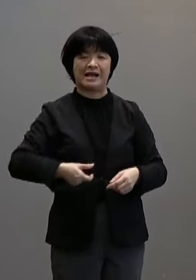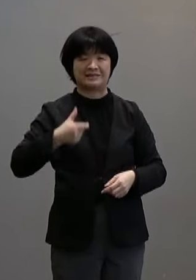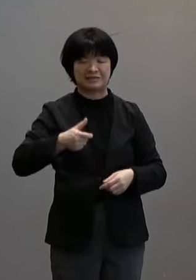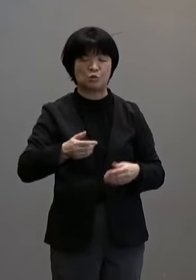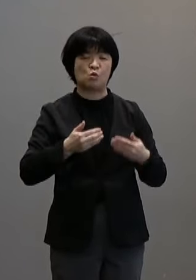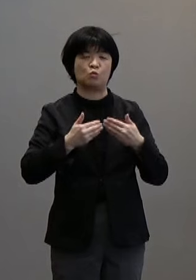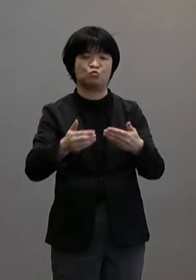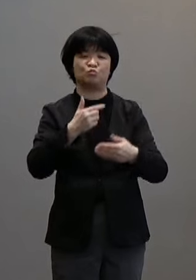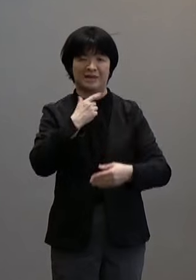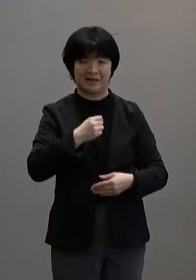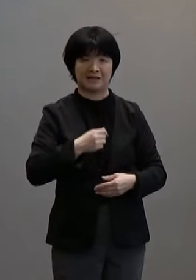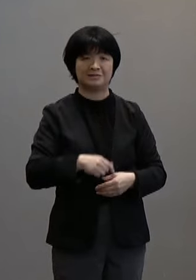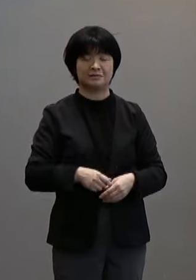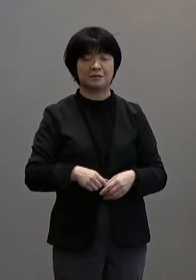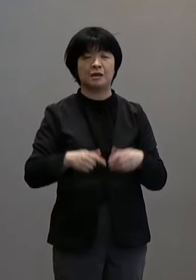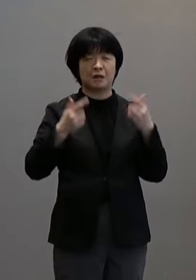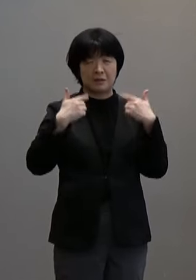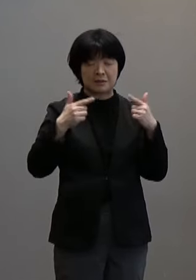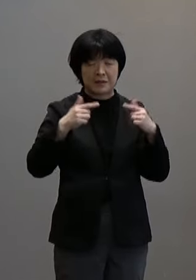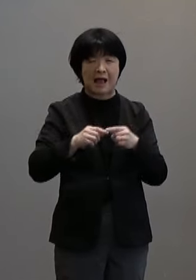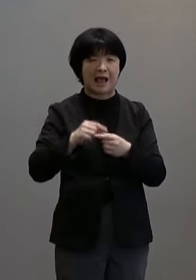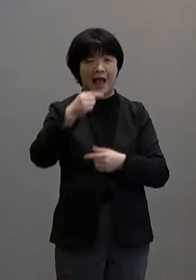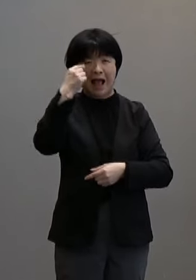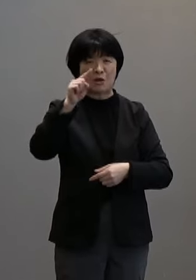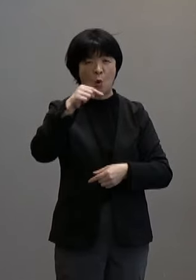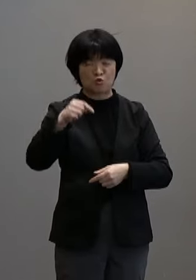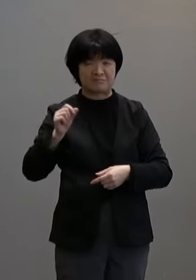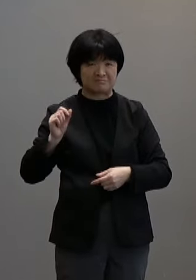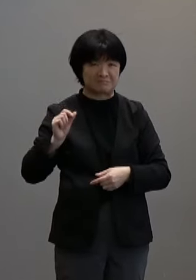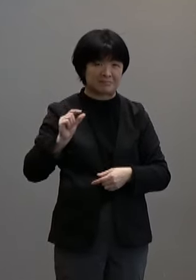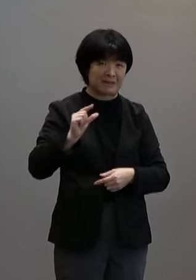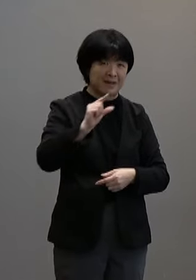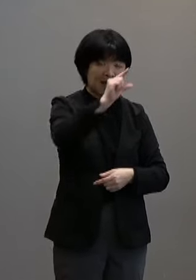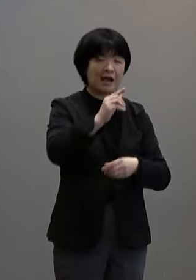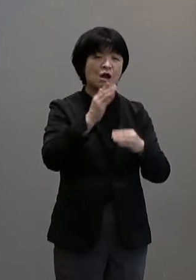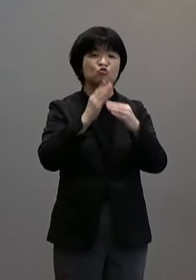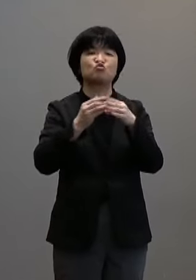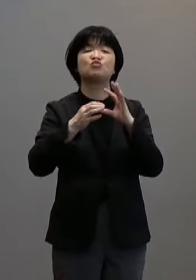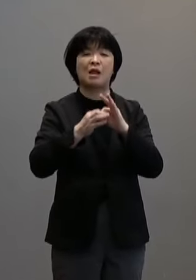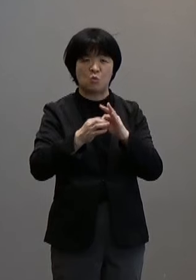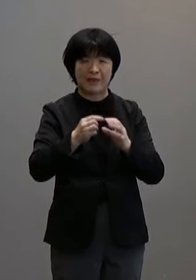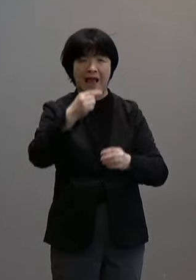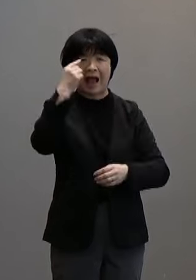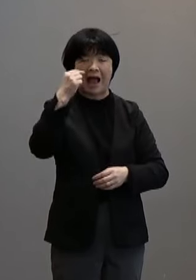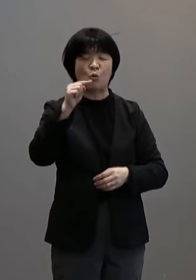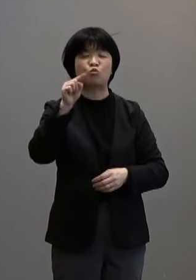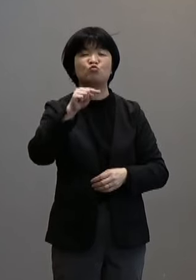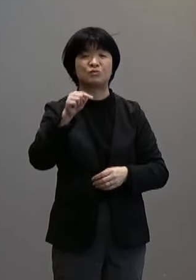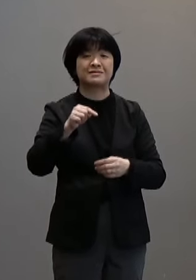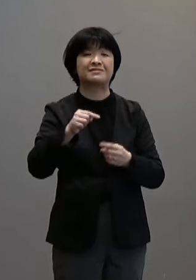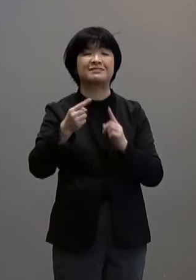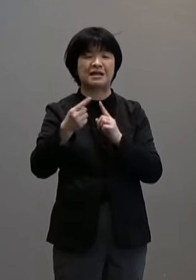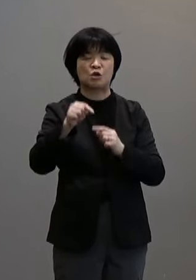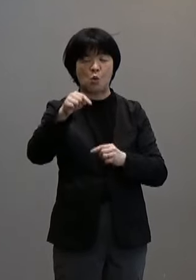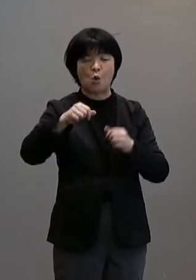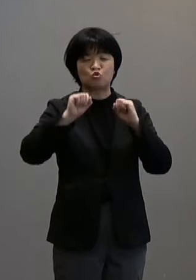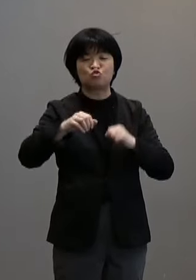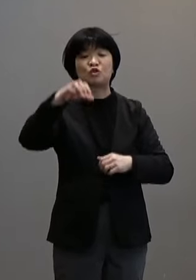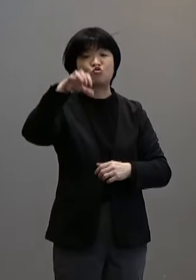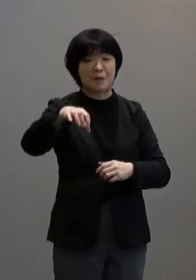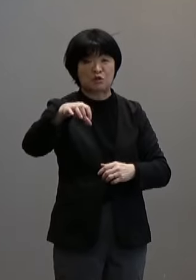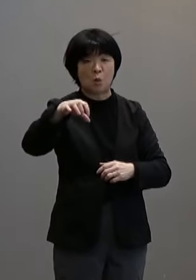外国人の方々が年々増えてきてますので、この外国人の方々にしっかりとしたそのお住まいの地域の防災に関する